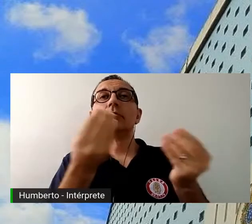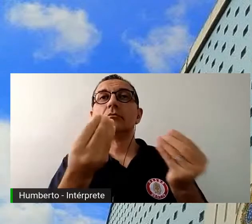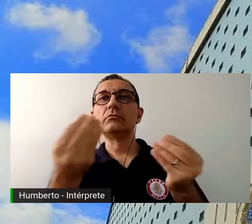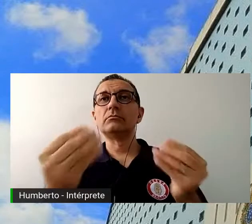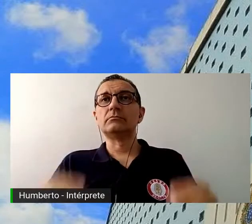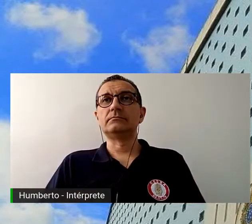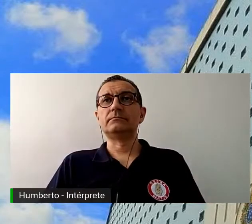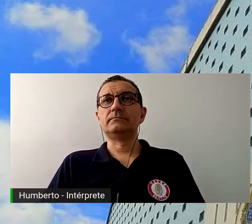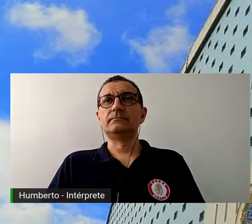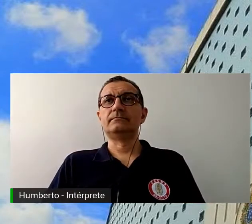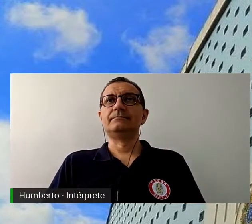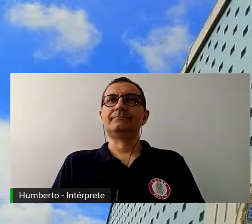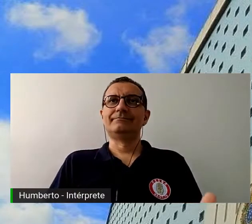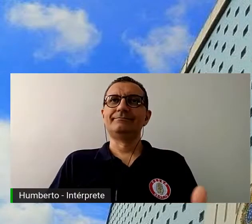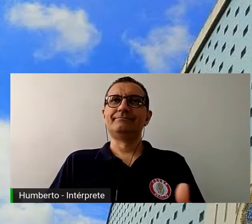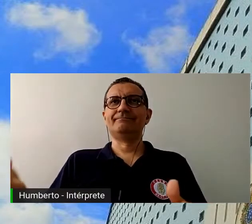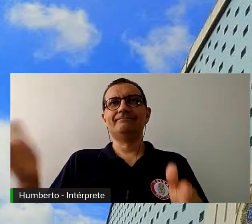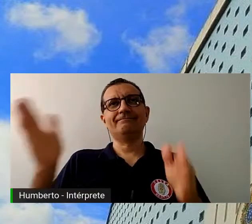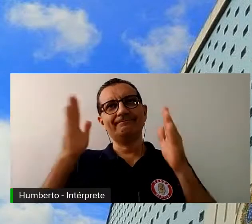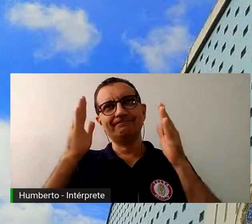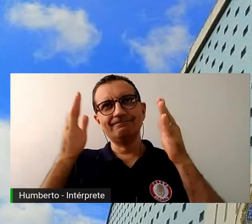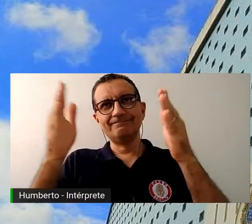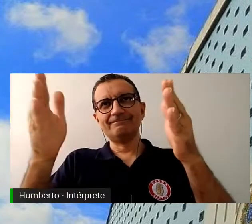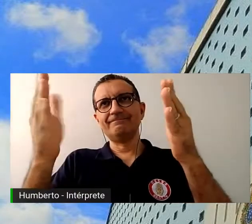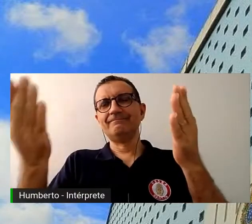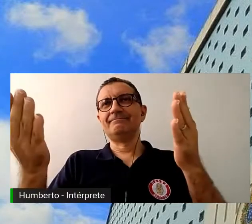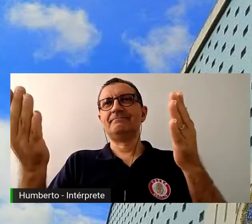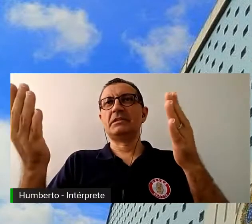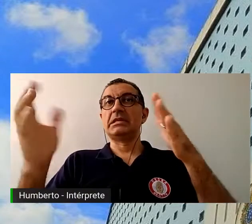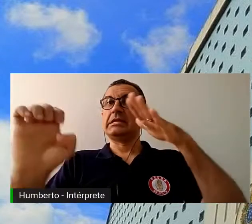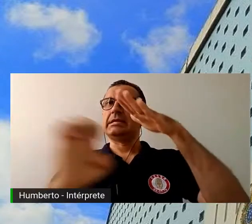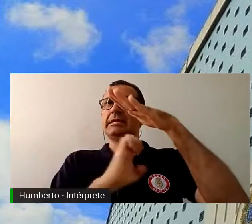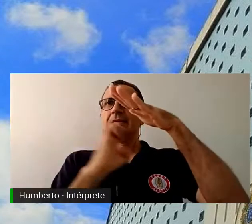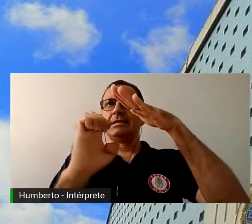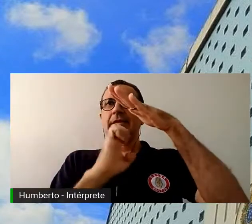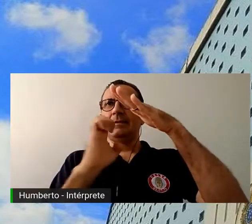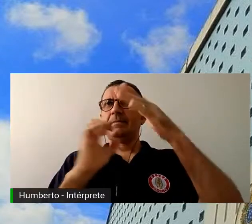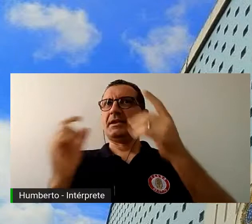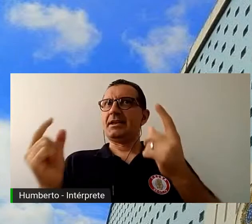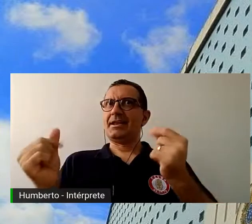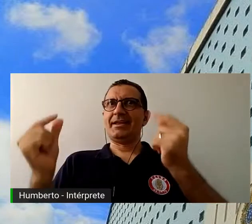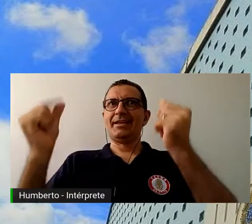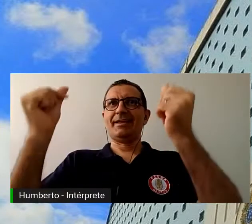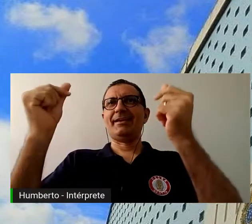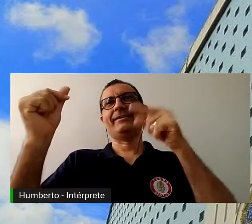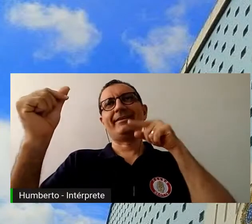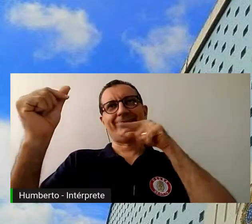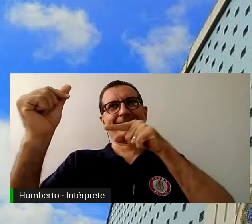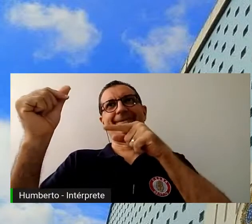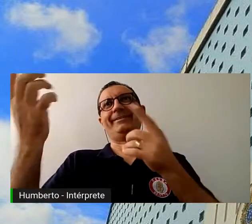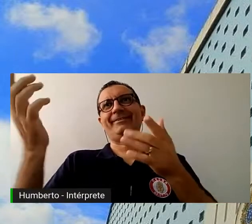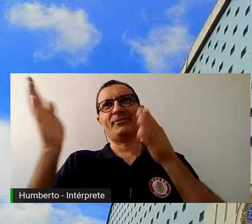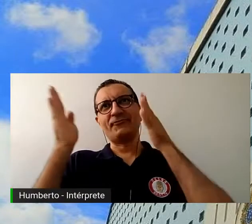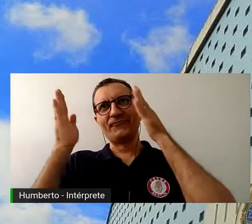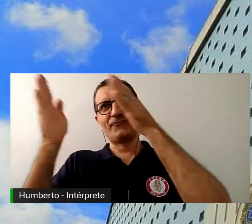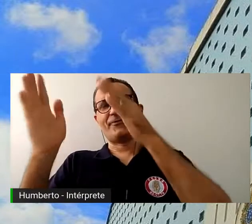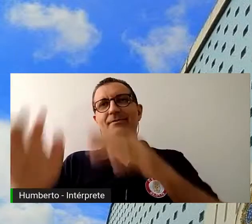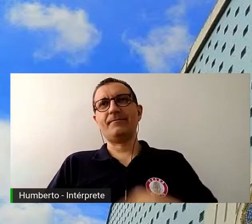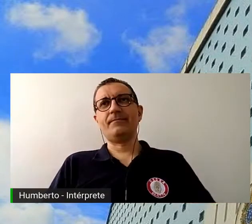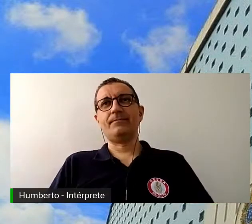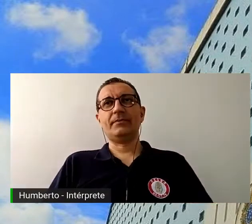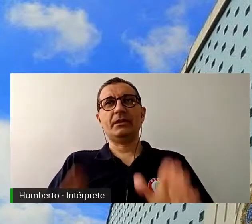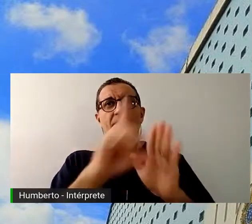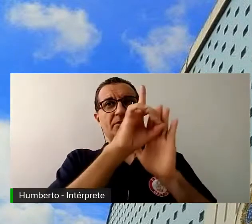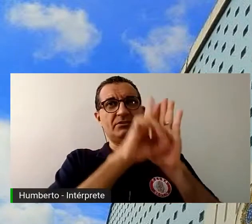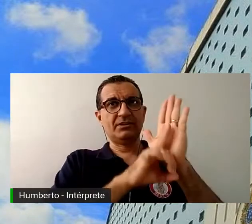dos empresários. É a cultura do lucro das empresas e dos rentistas, da perda dos direitos trabalhistas, achando que é muito